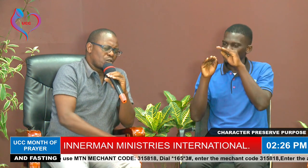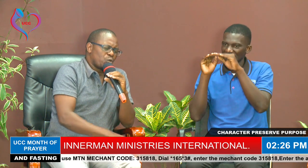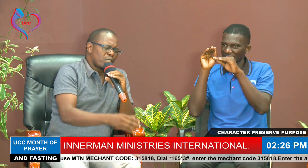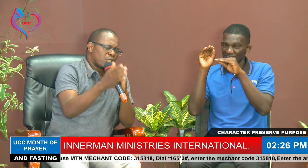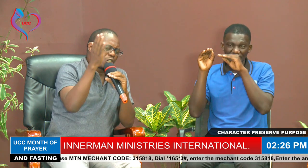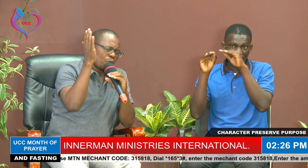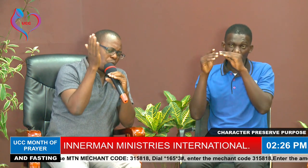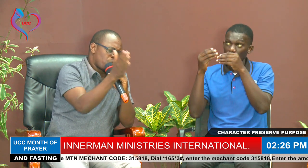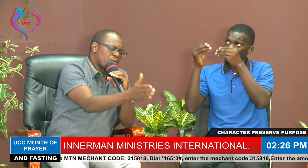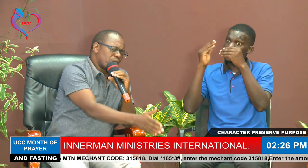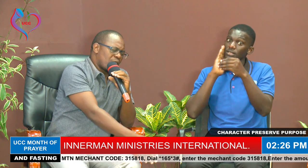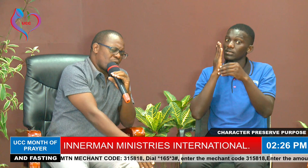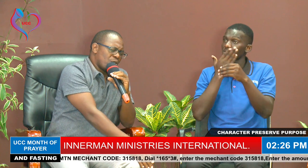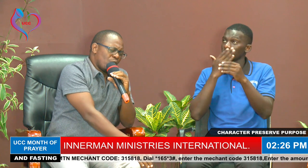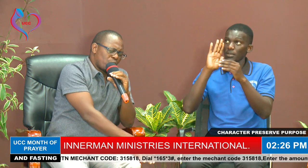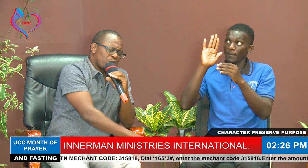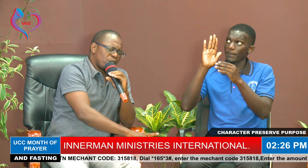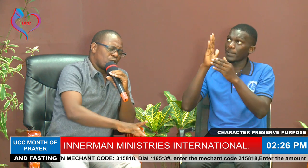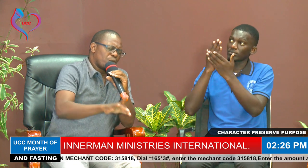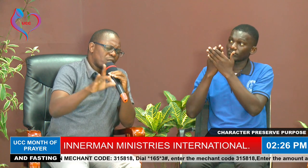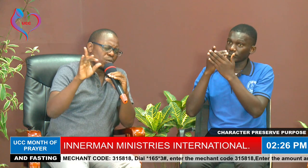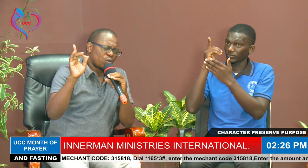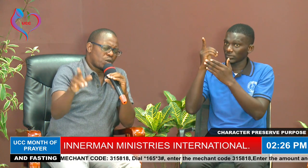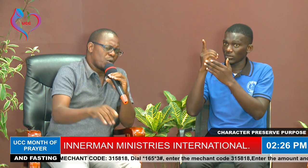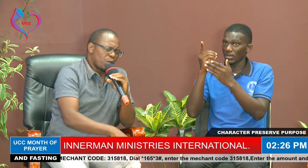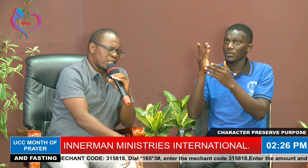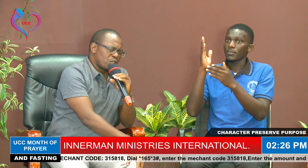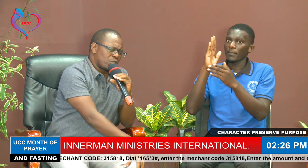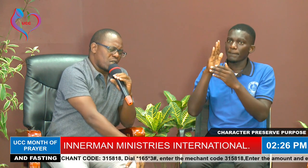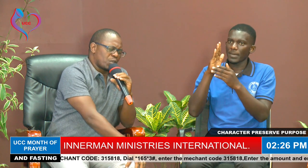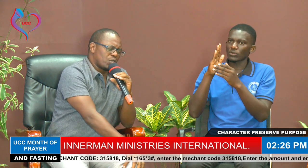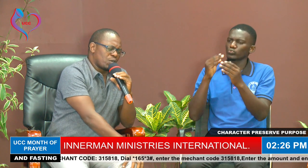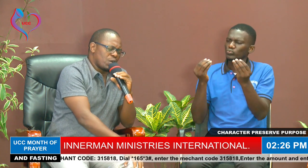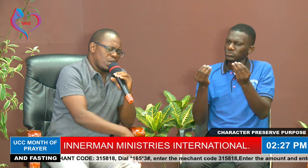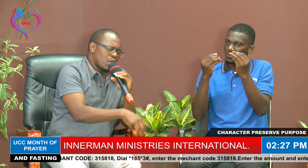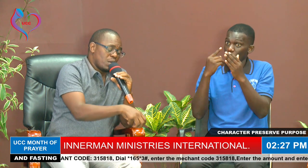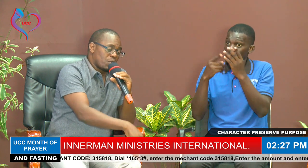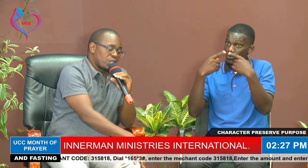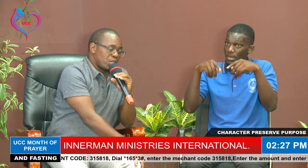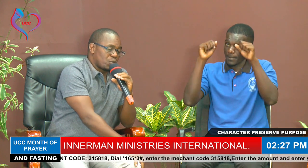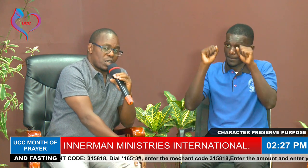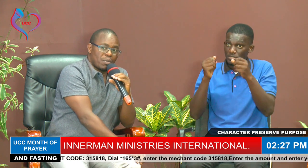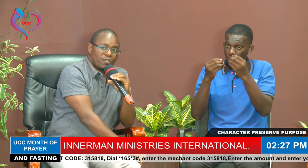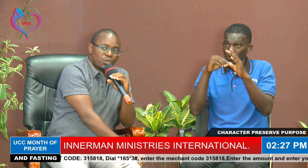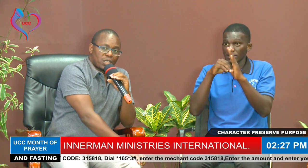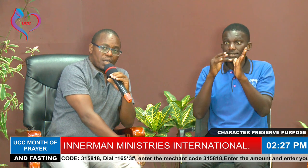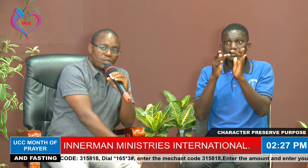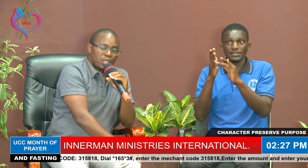Tuwe ekisa ekikomawo okwebuuzaako olwono tuddeyo tubeere tusobole okuexecuti nga bye tulina okukola mu Kristo Yesu Mukama waffe tusabye nga